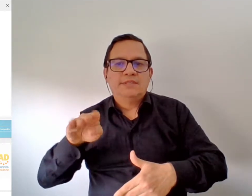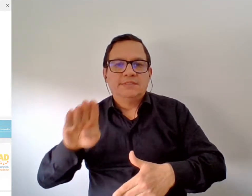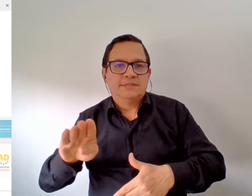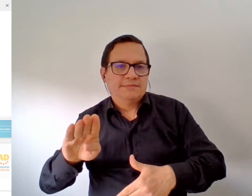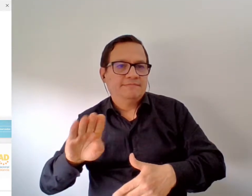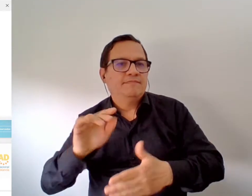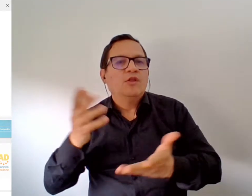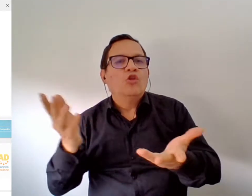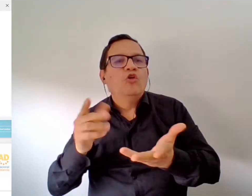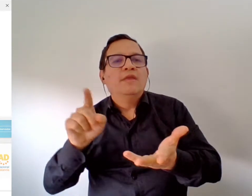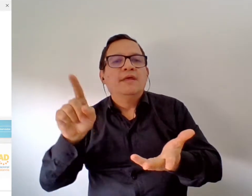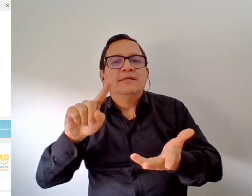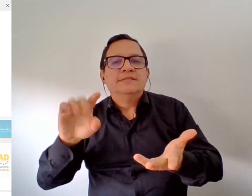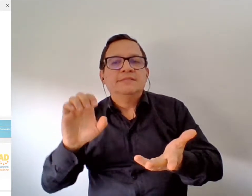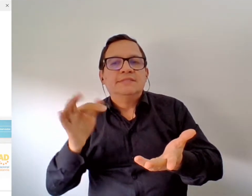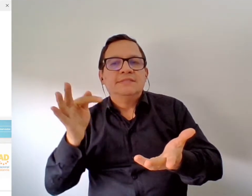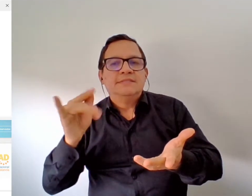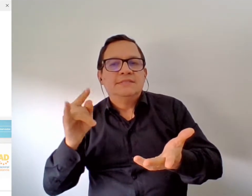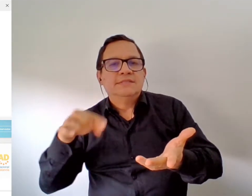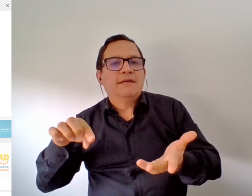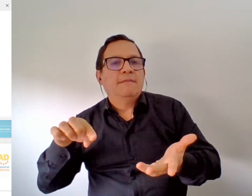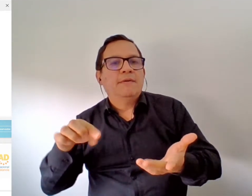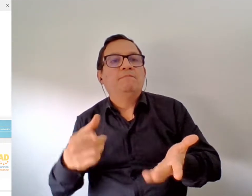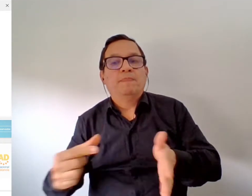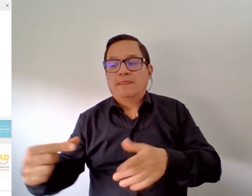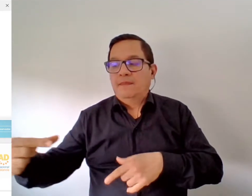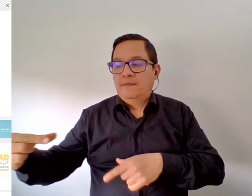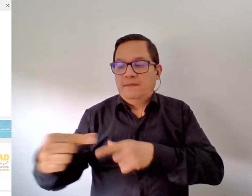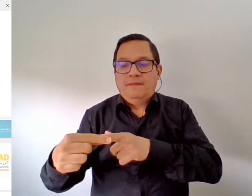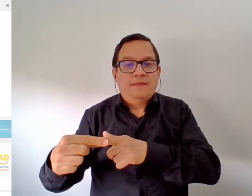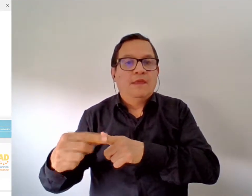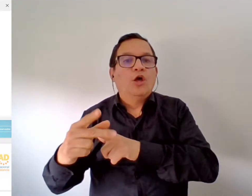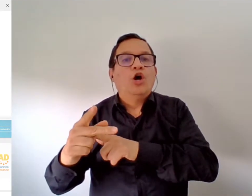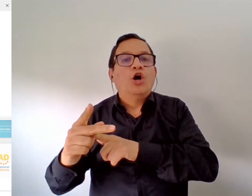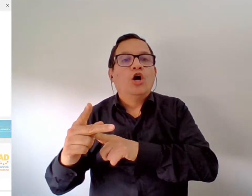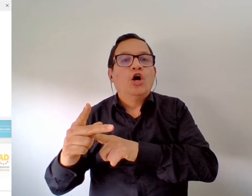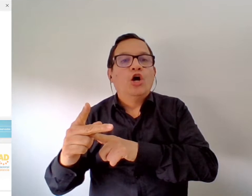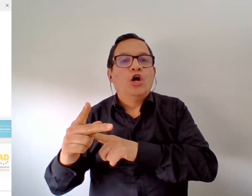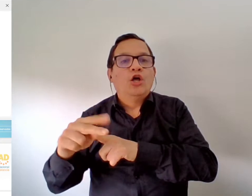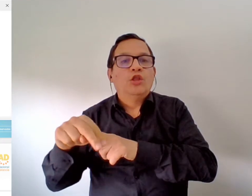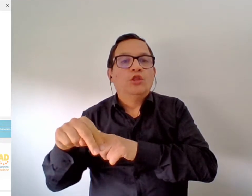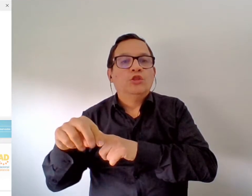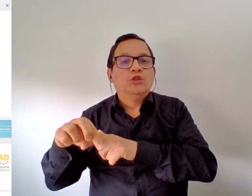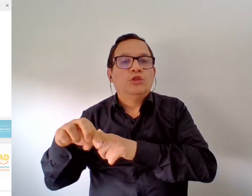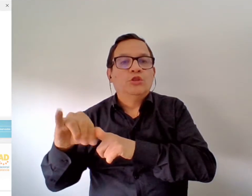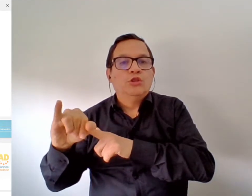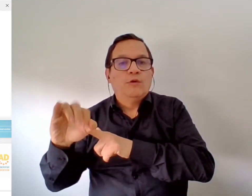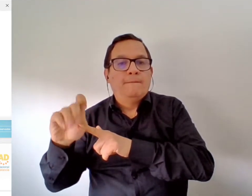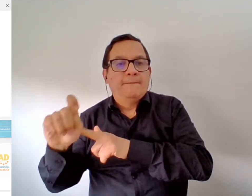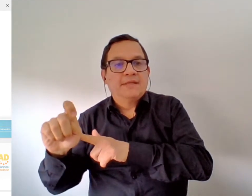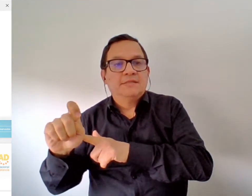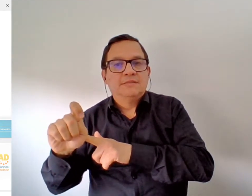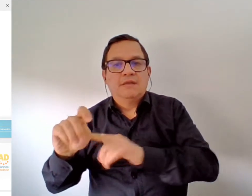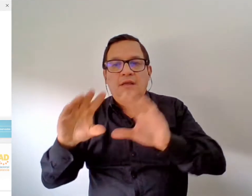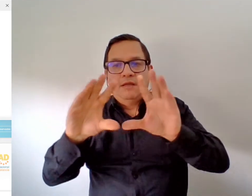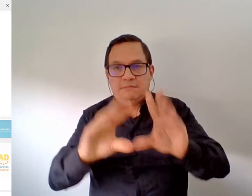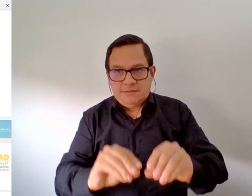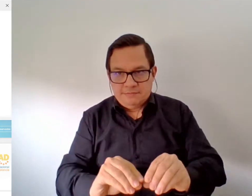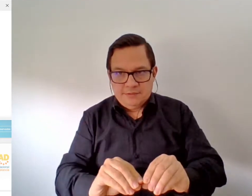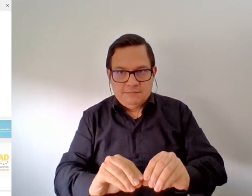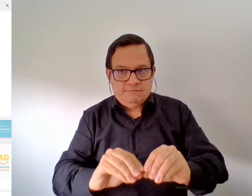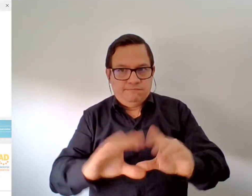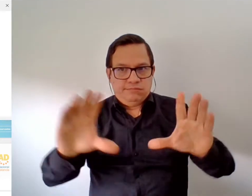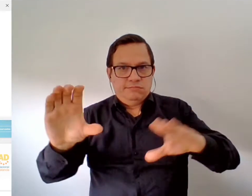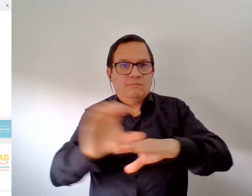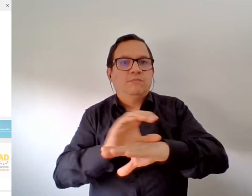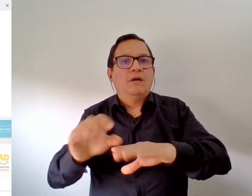Conecte la memoria USB con Knoppix y reinicie la máquina para que NU/Linux administre la